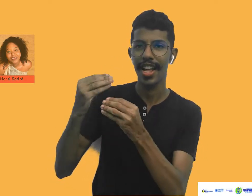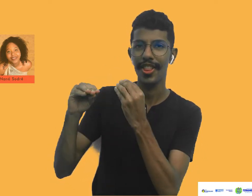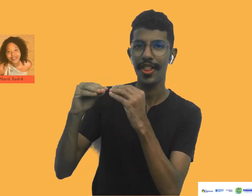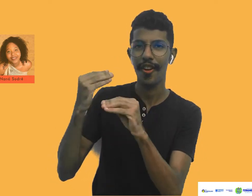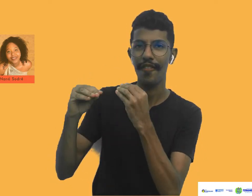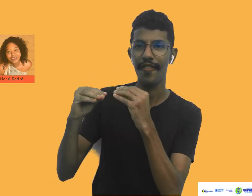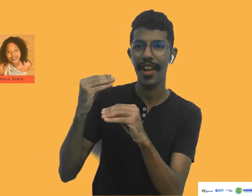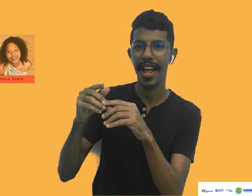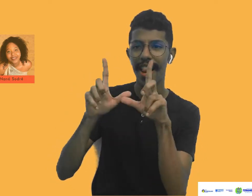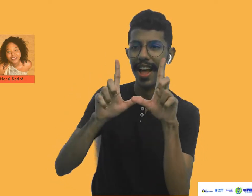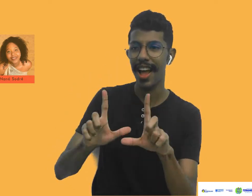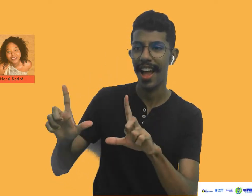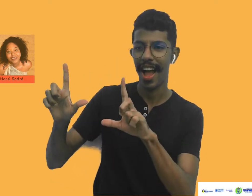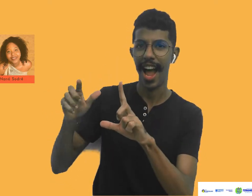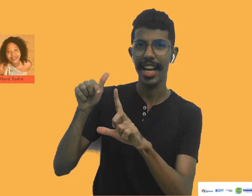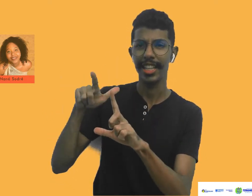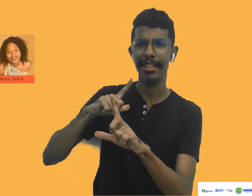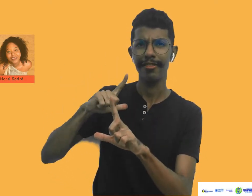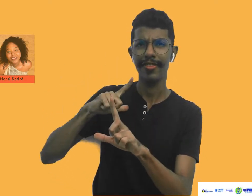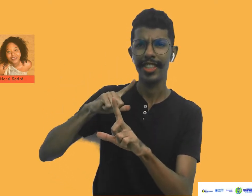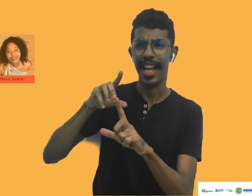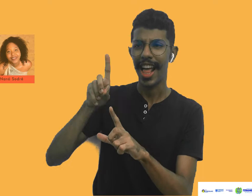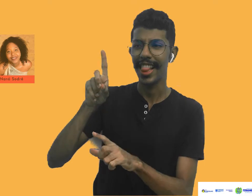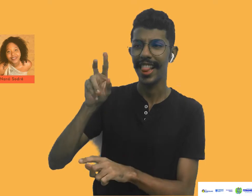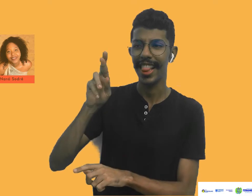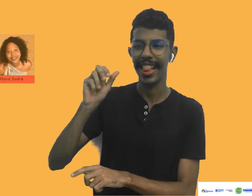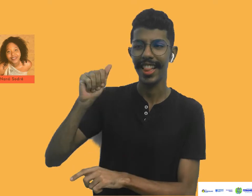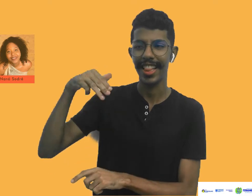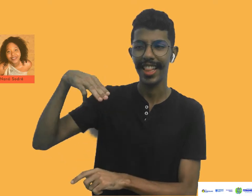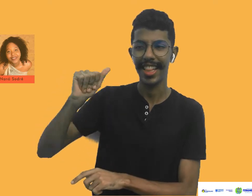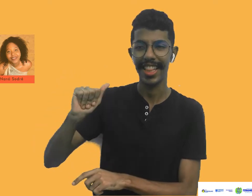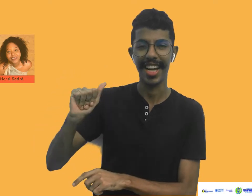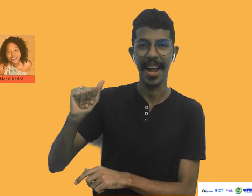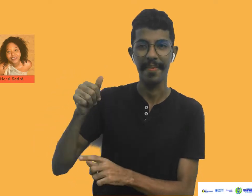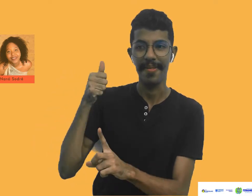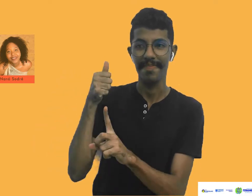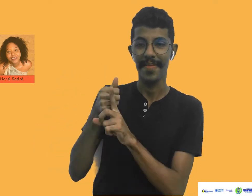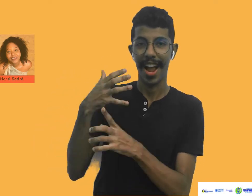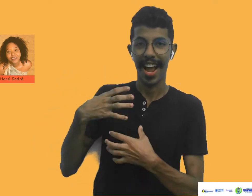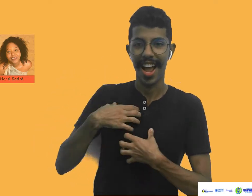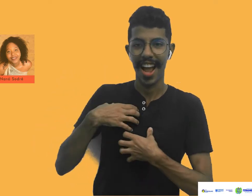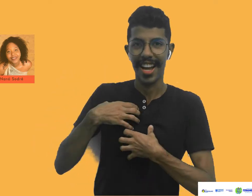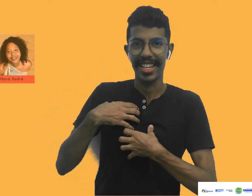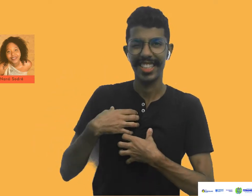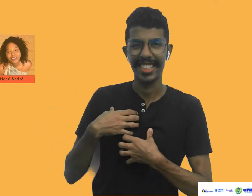ficava impactada com as interpretações. E o drama, né? Na verdade, era o drama que...